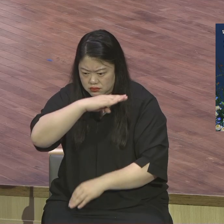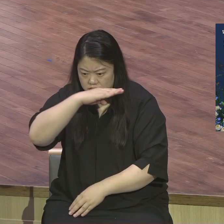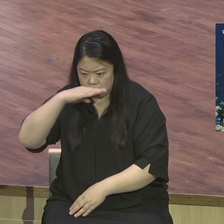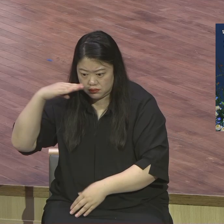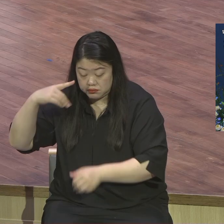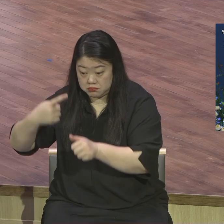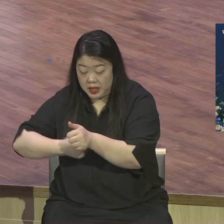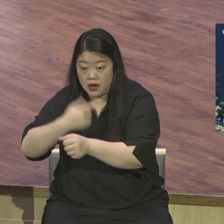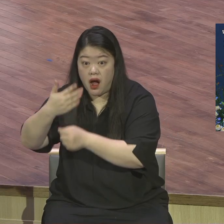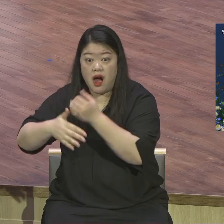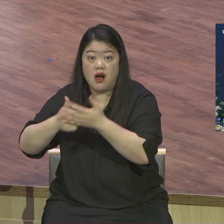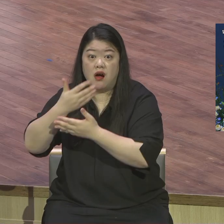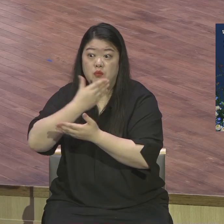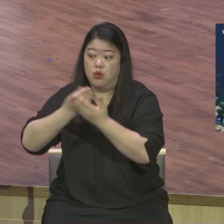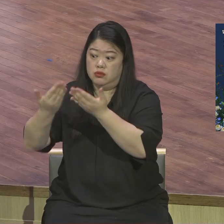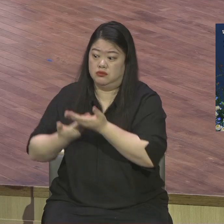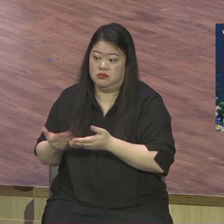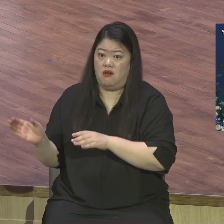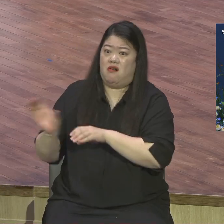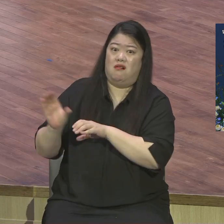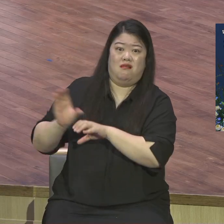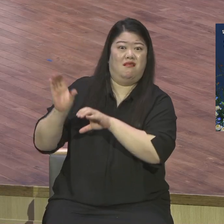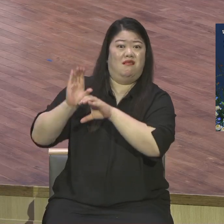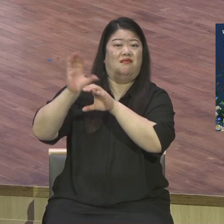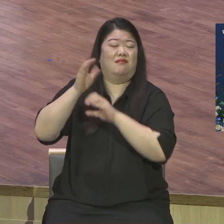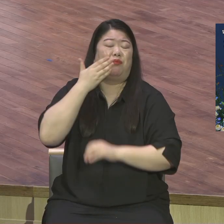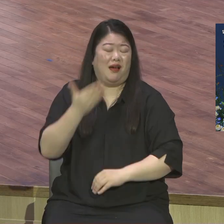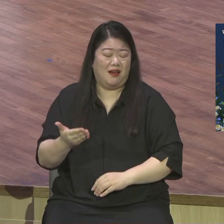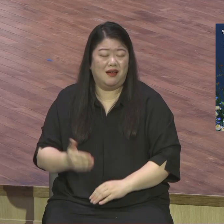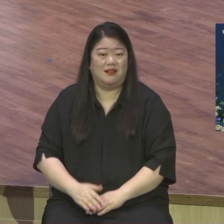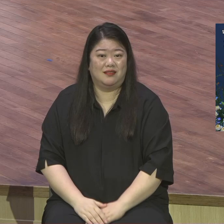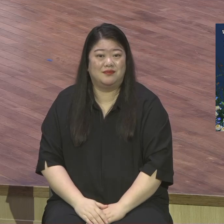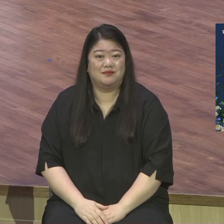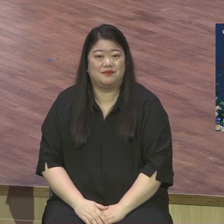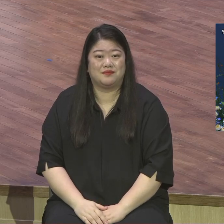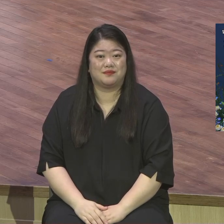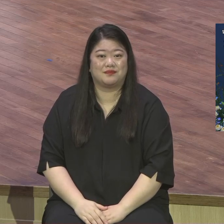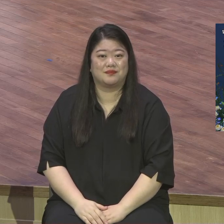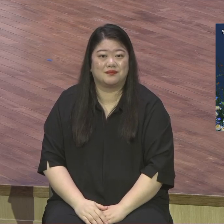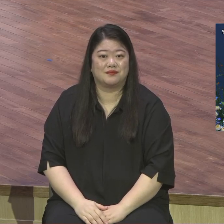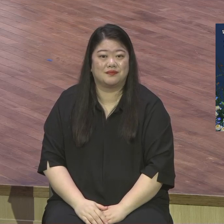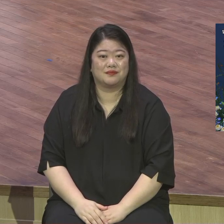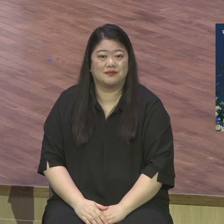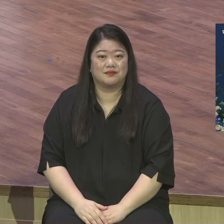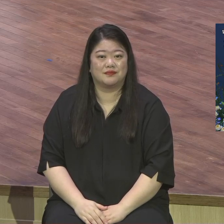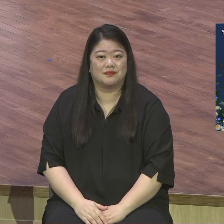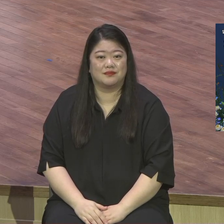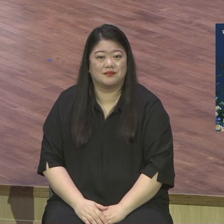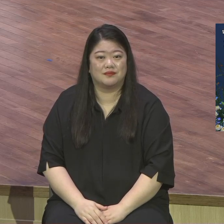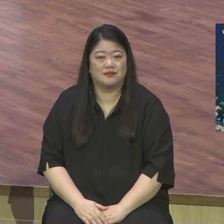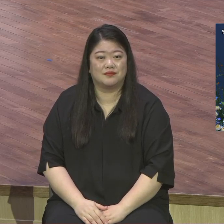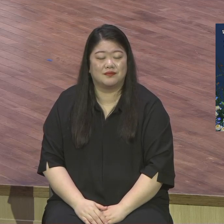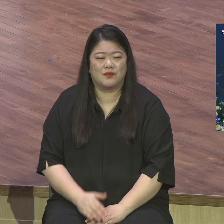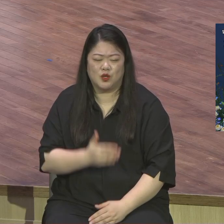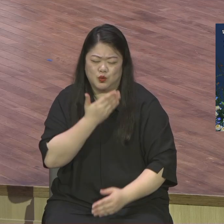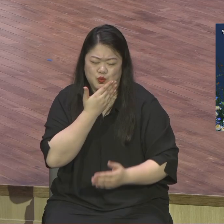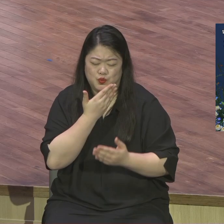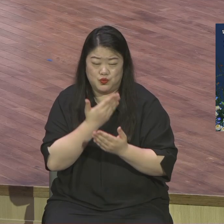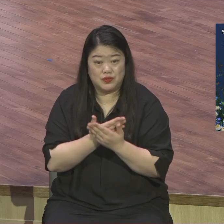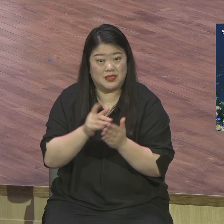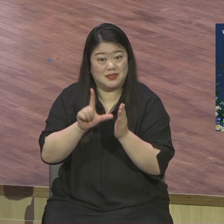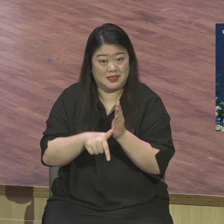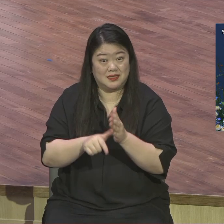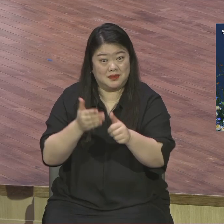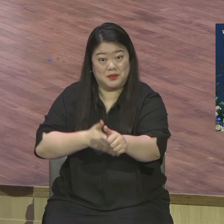지키고 보고 계시면서 더 하나님 역사하신다 영적인 전하이복의 기회되길 바랍니다